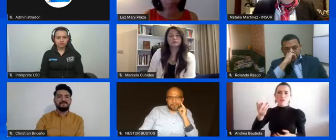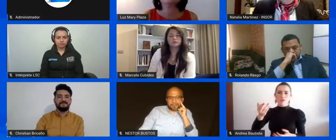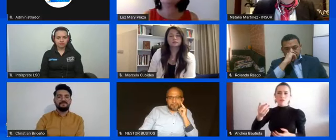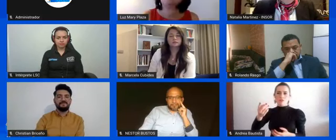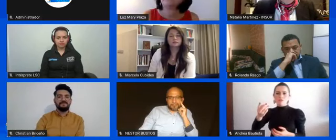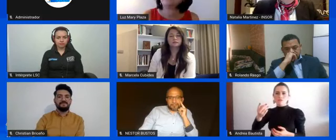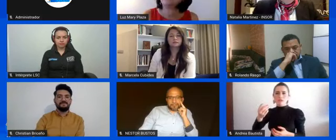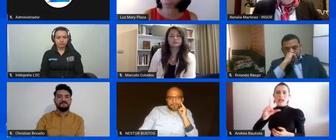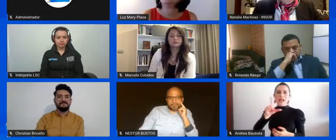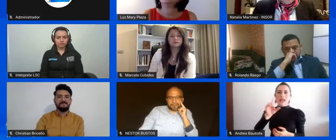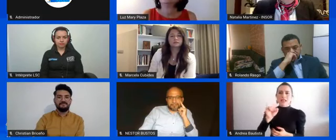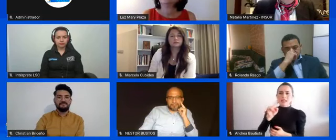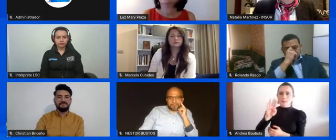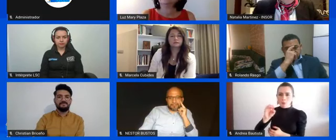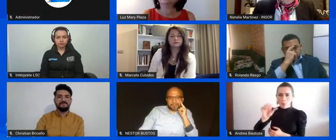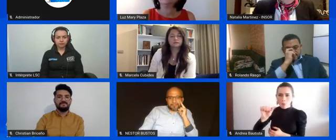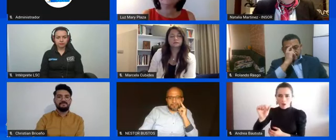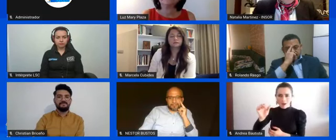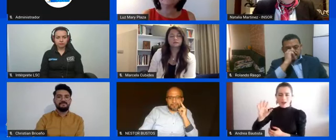Lisboa, España.